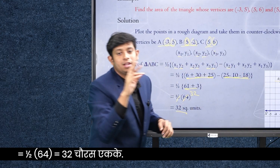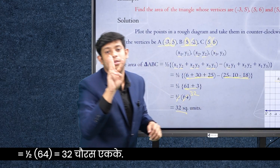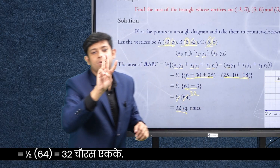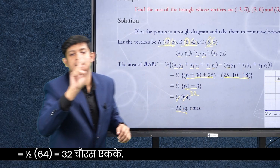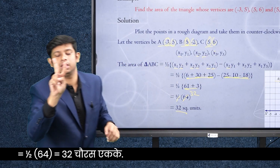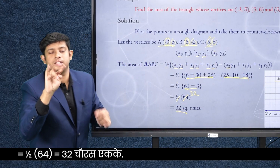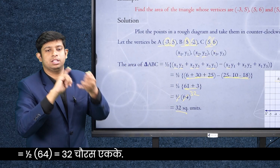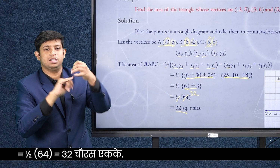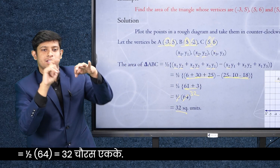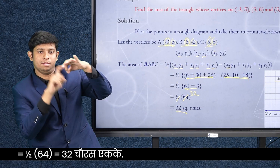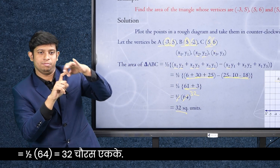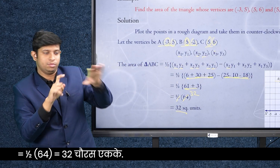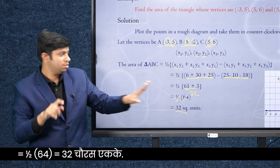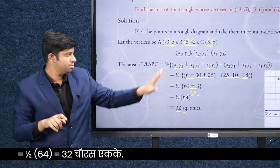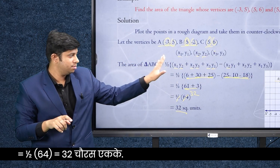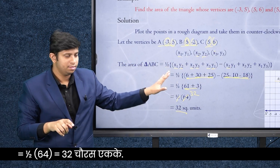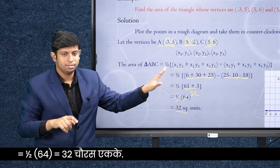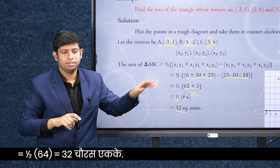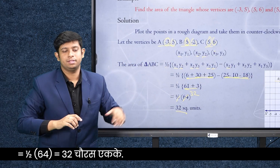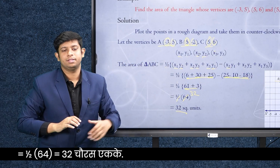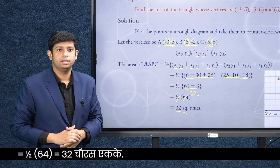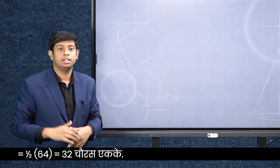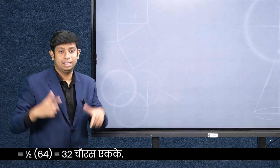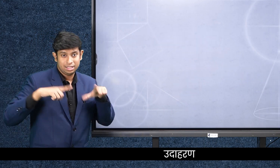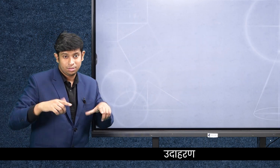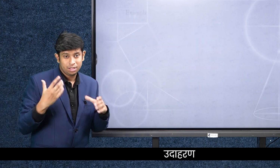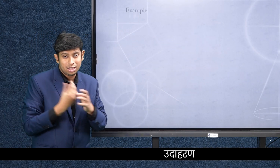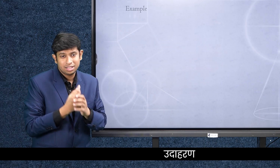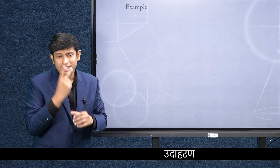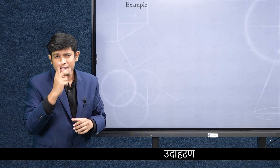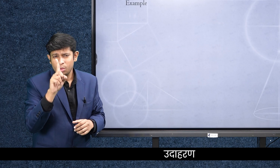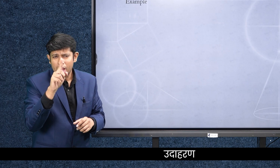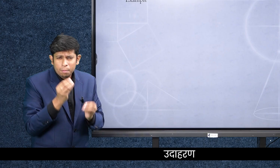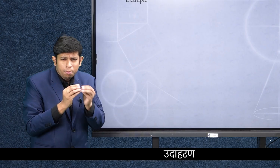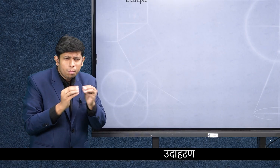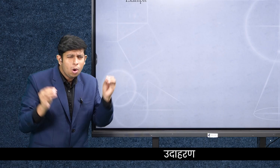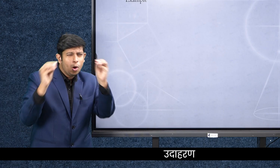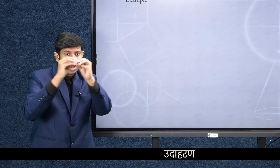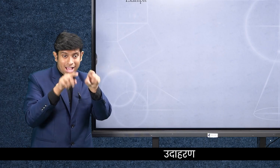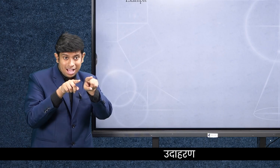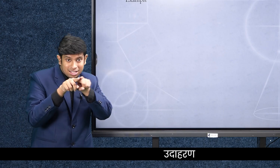उदाहरण